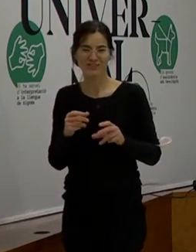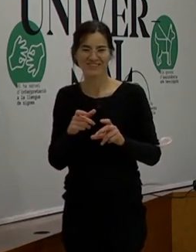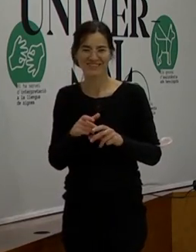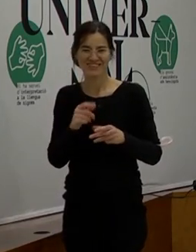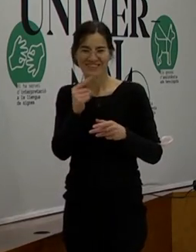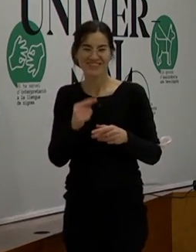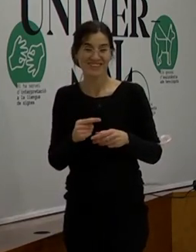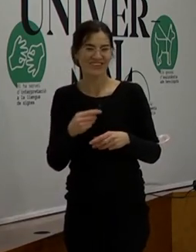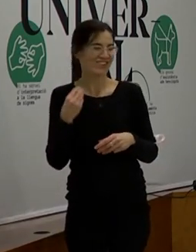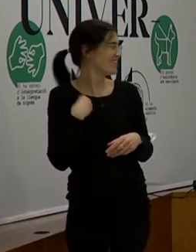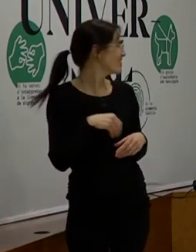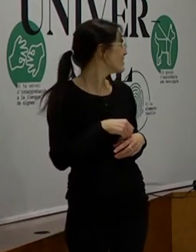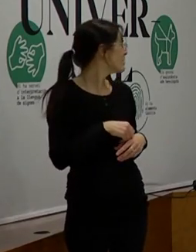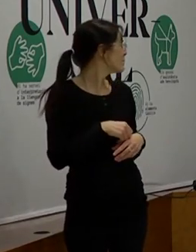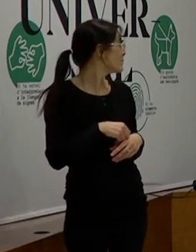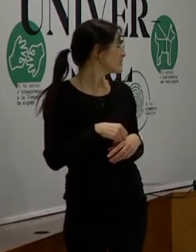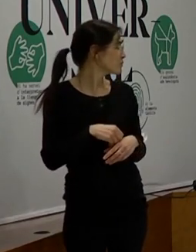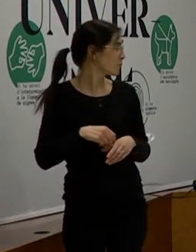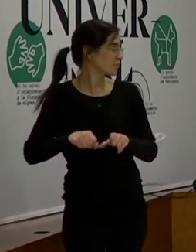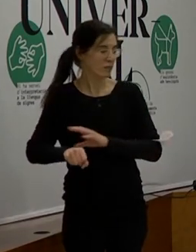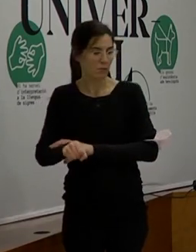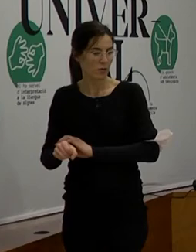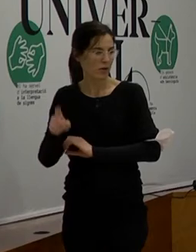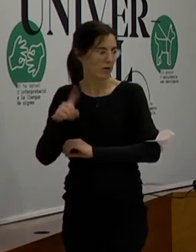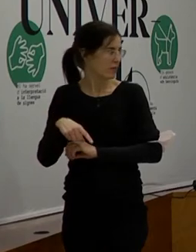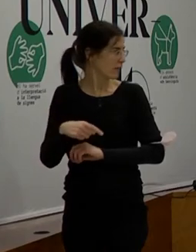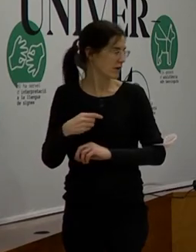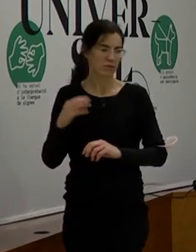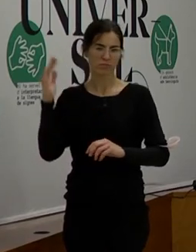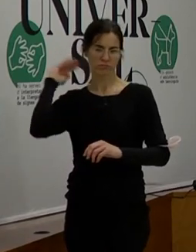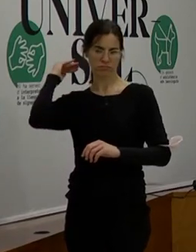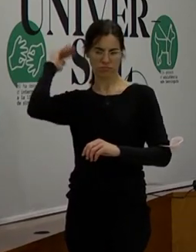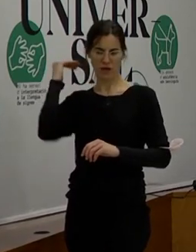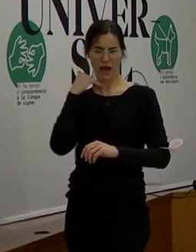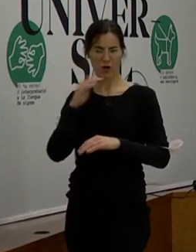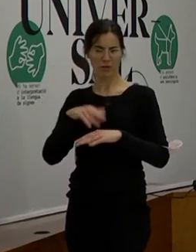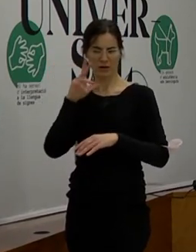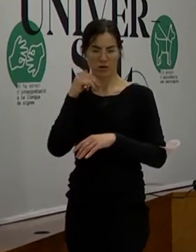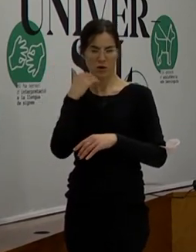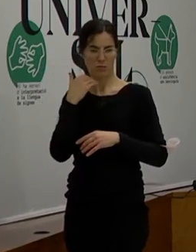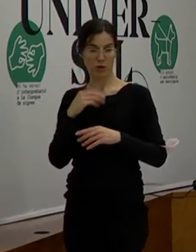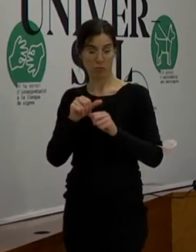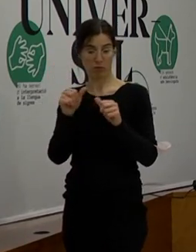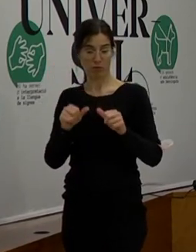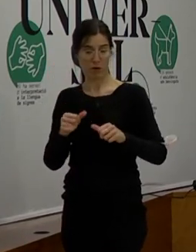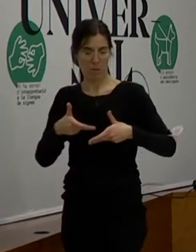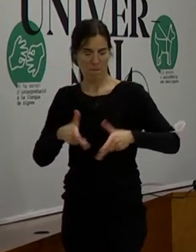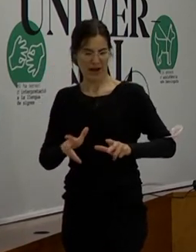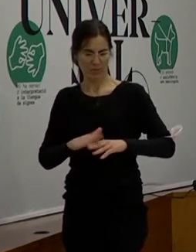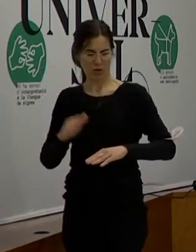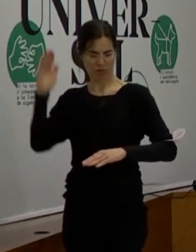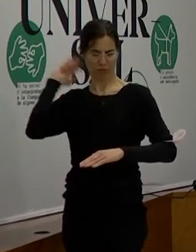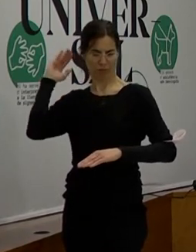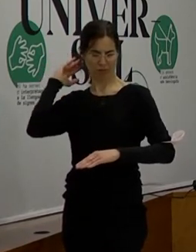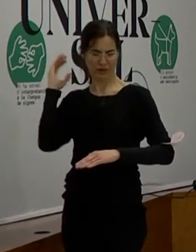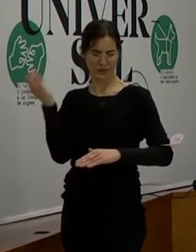un apoyabrazos, que puede ser una bar, o sea, però també un raspaller, perquè clar, posar un banc sense raspaller,